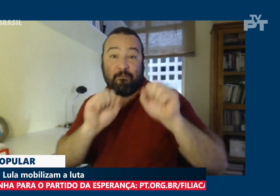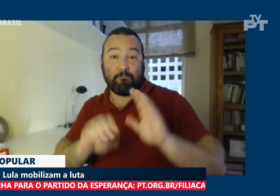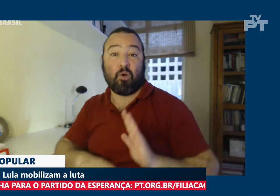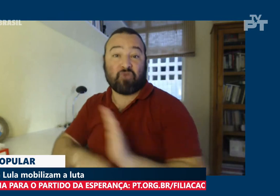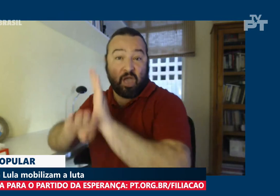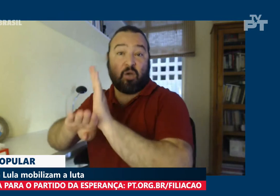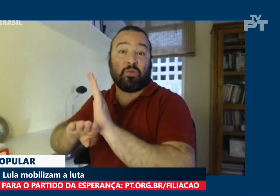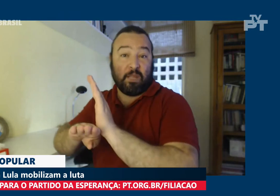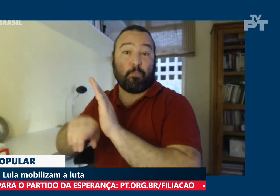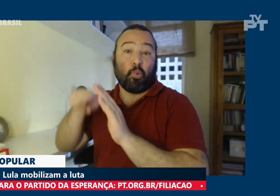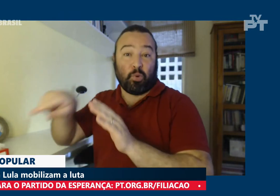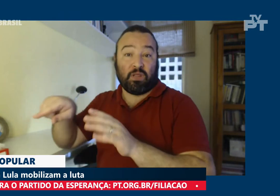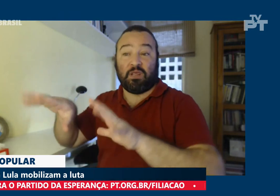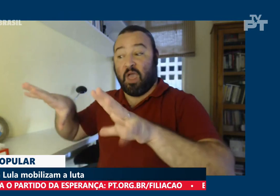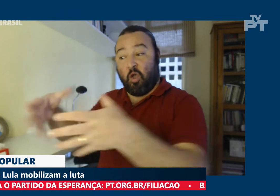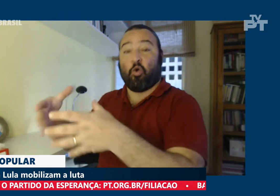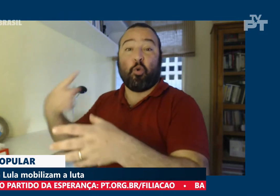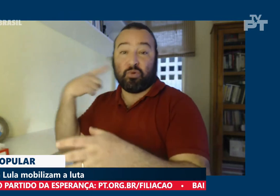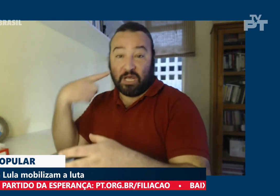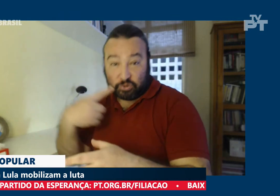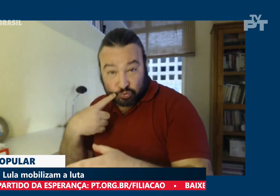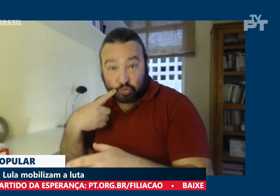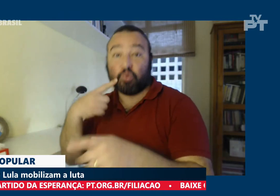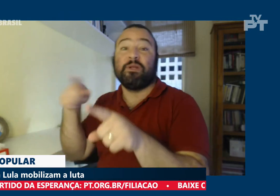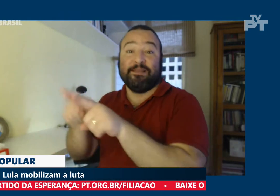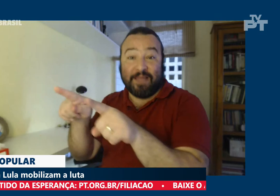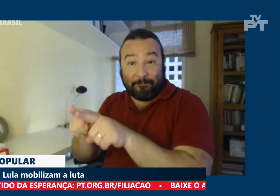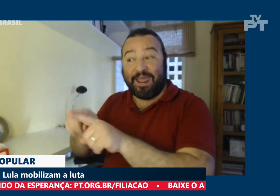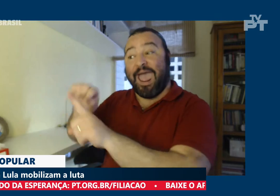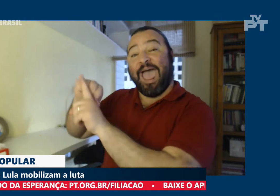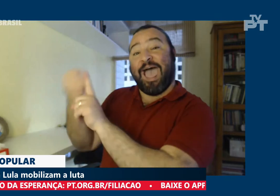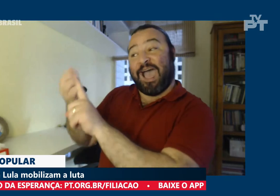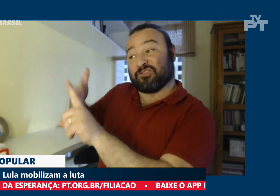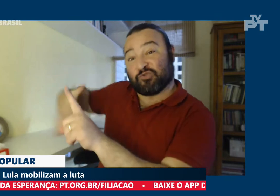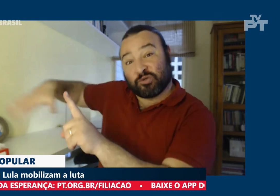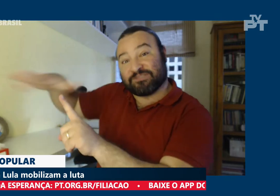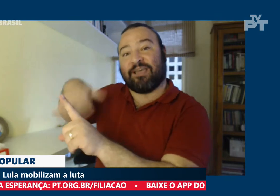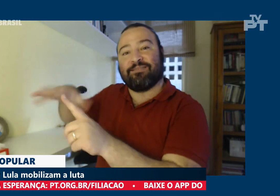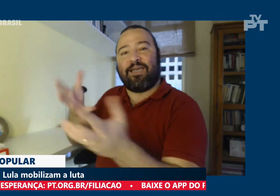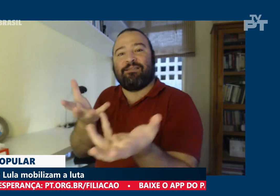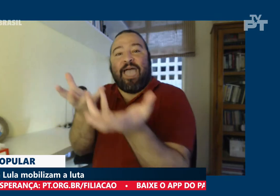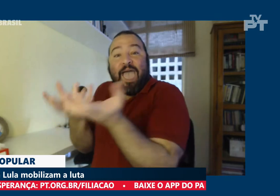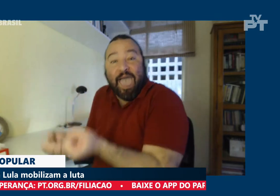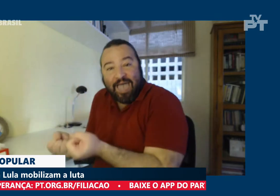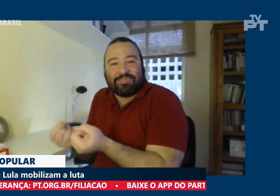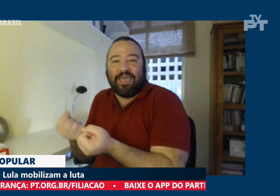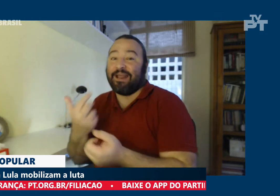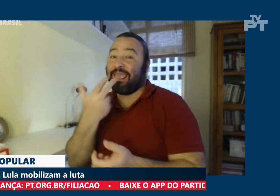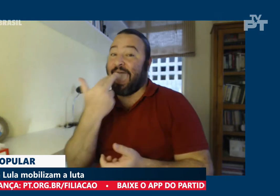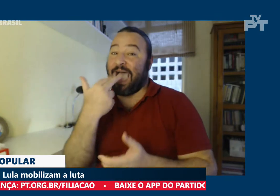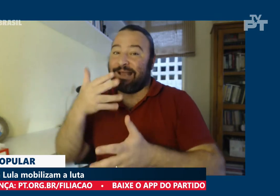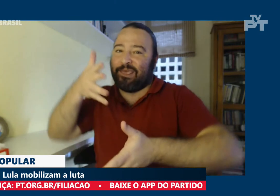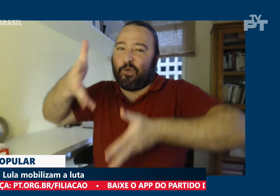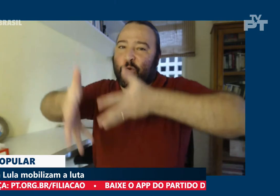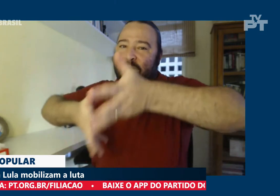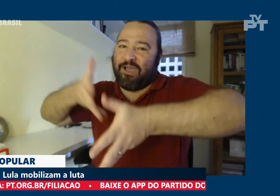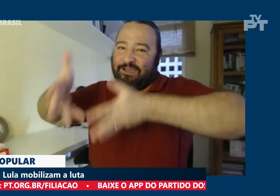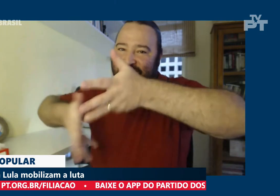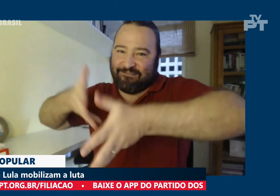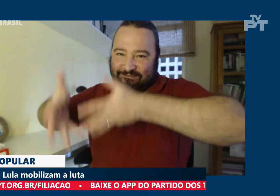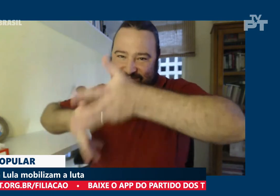da cidade. Então, eu penso que, por meio de projetos, né, que amparem a comunidade